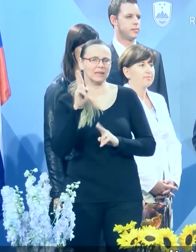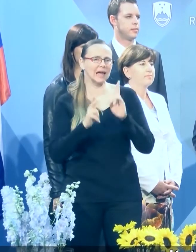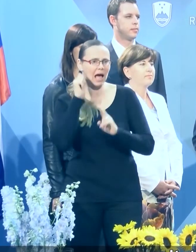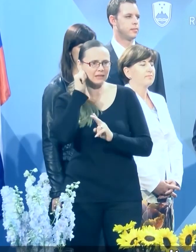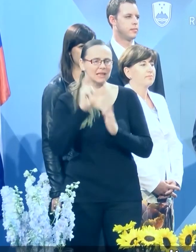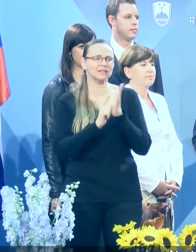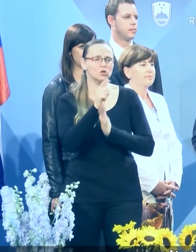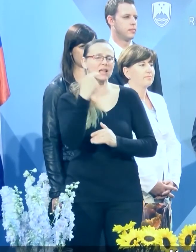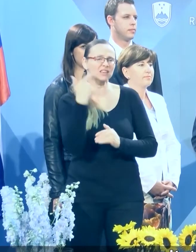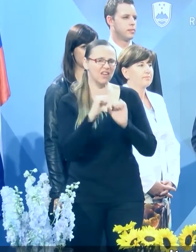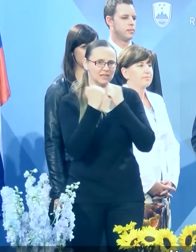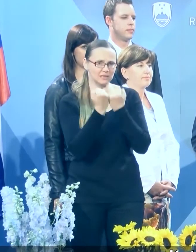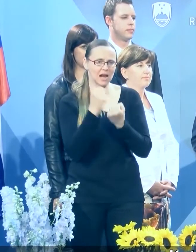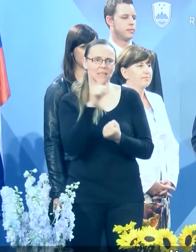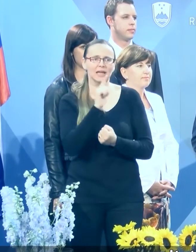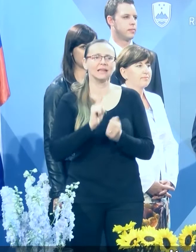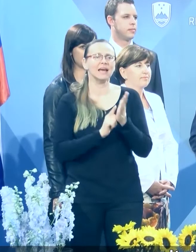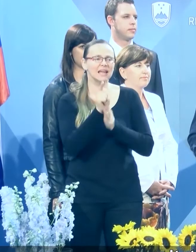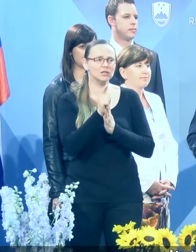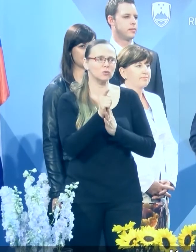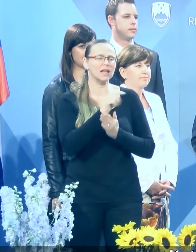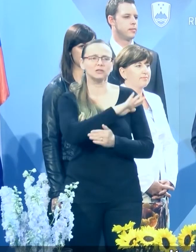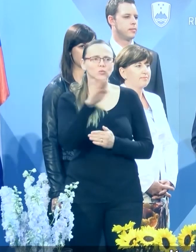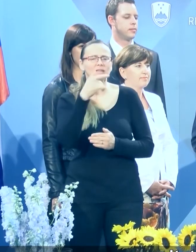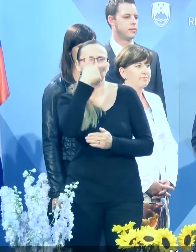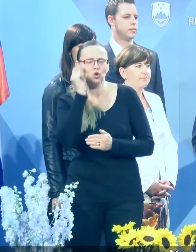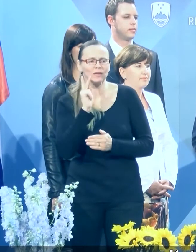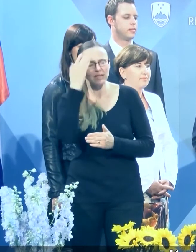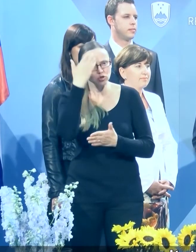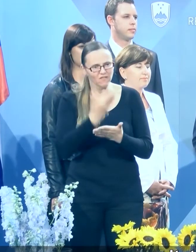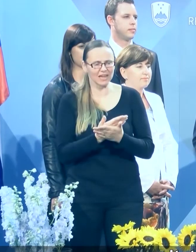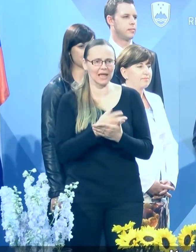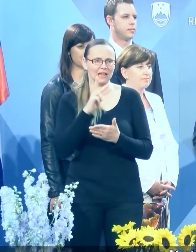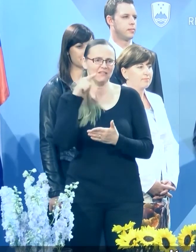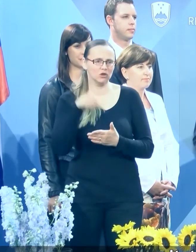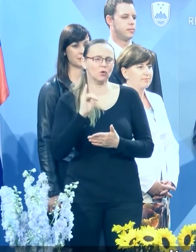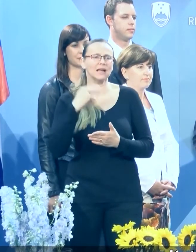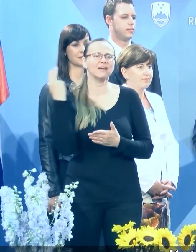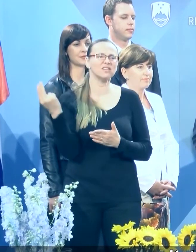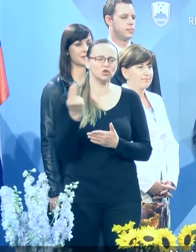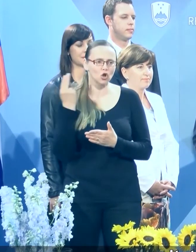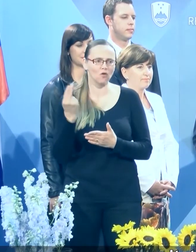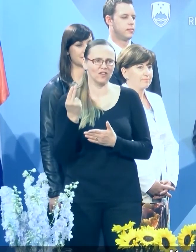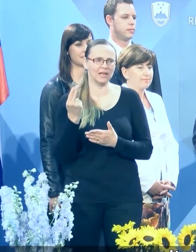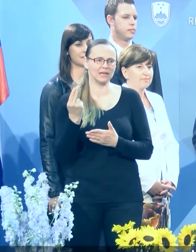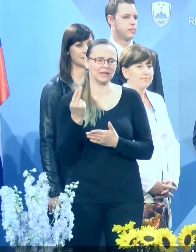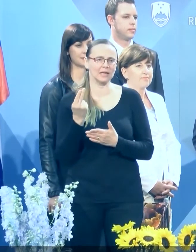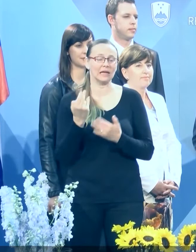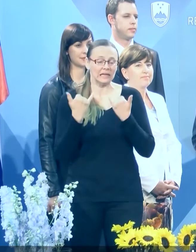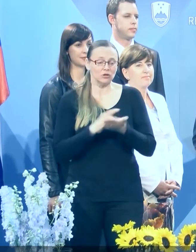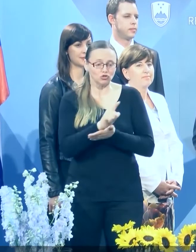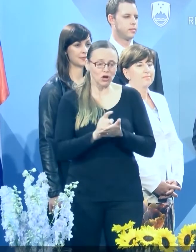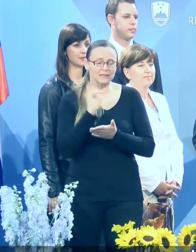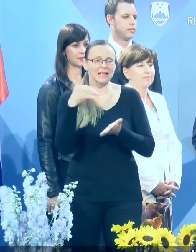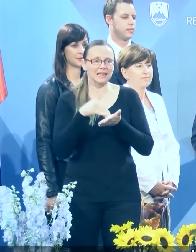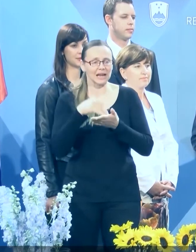dveh strank in rezultat vsem ljudi, ki so verjeli v to, da je v Sloveniji nastopil čas, da je treba